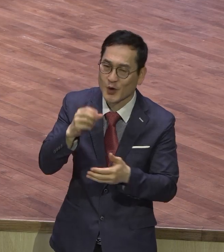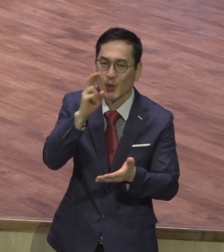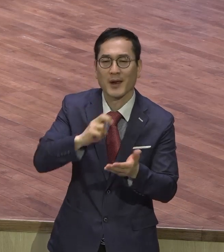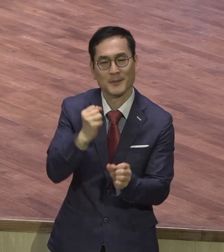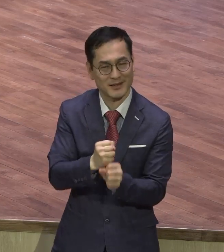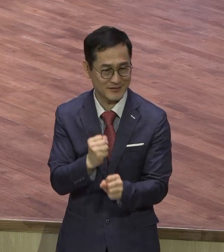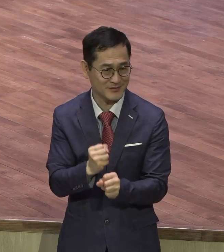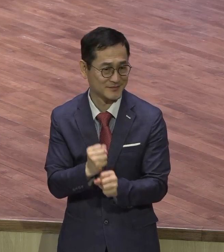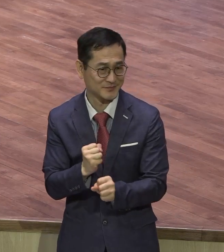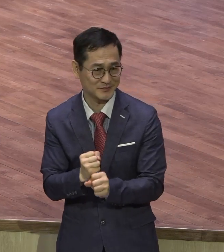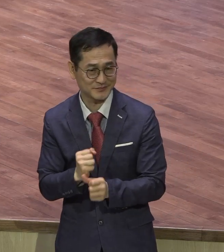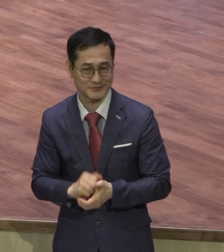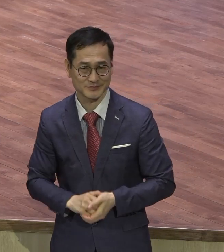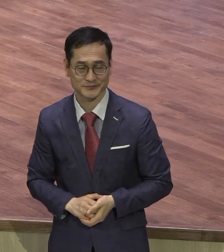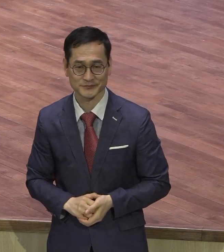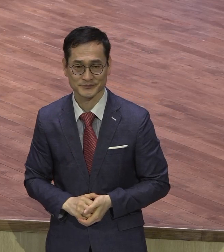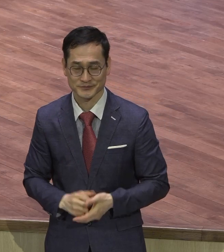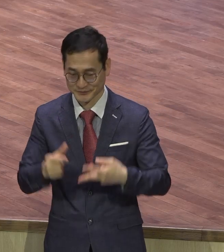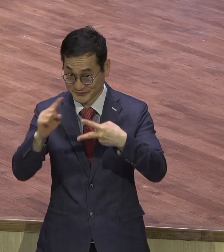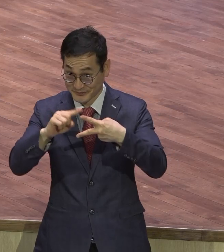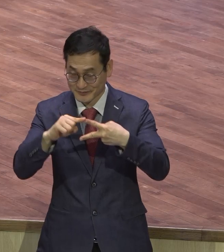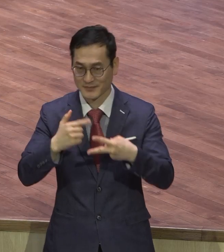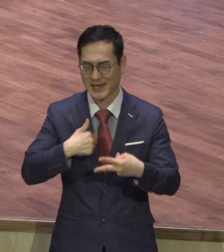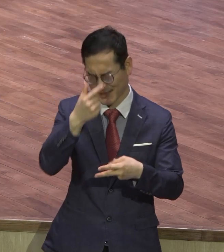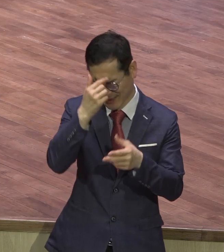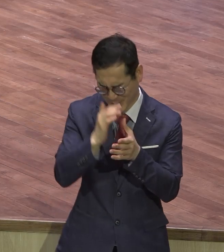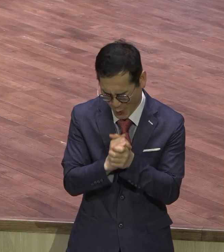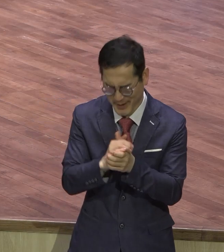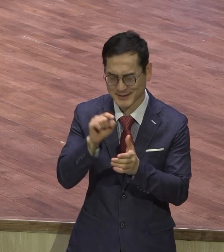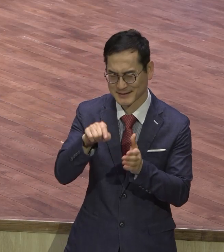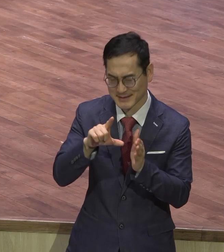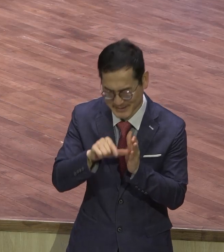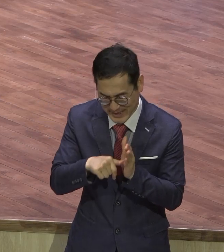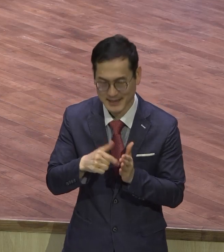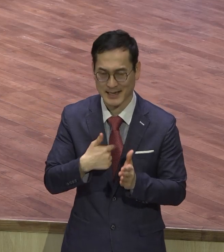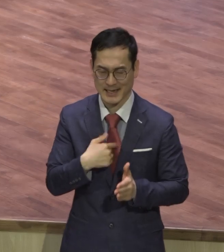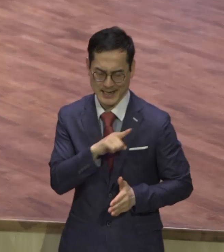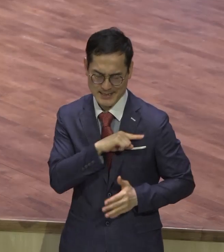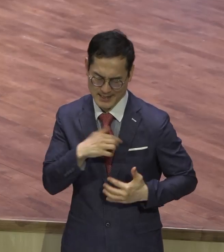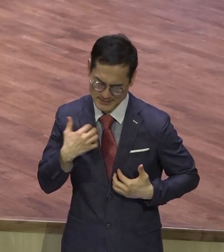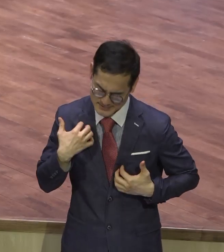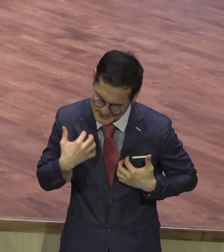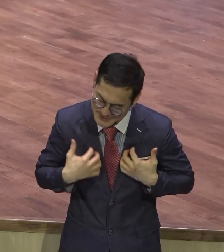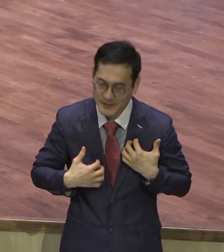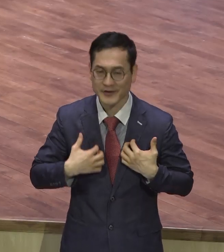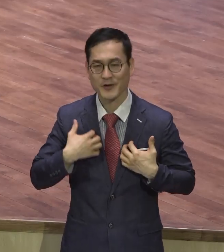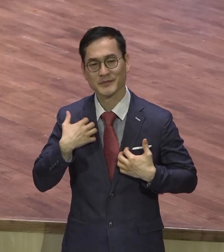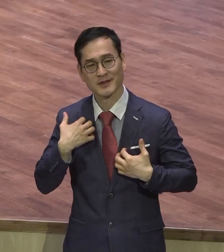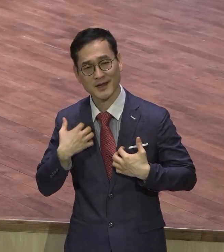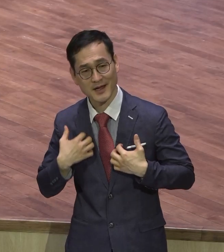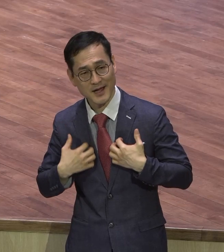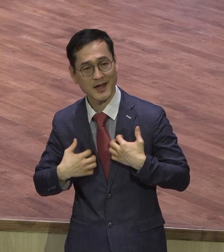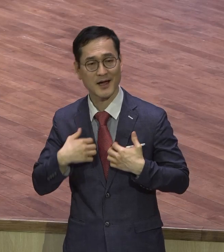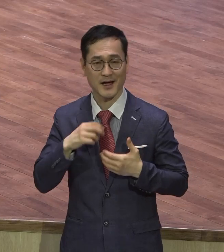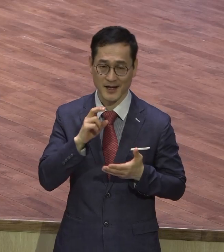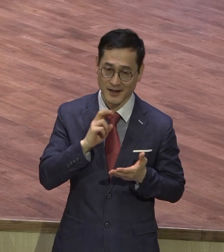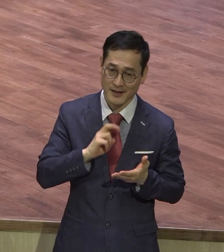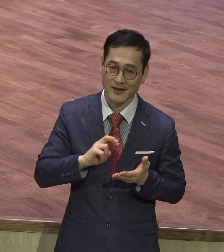근데 기도하는 이 시간 그때가 가장 즐겁다. 내가 기도하는 시간이 가장 즐겁다.